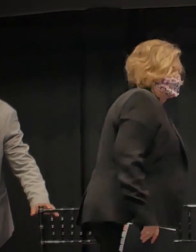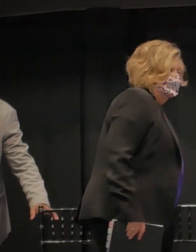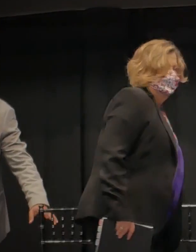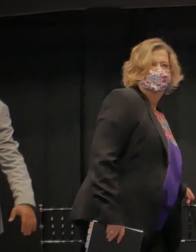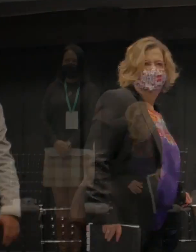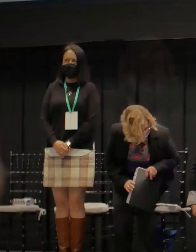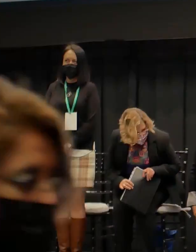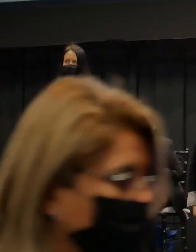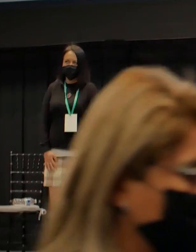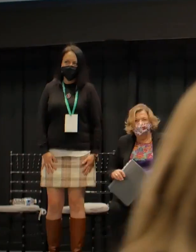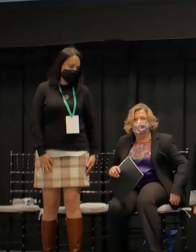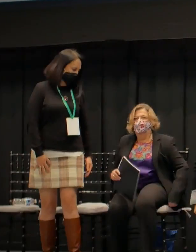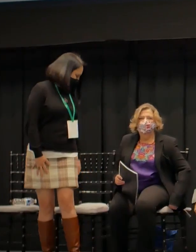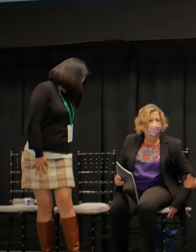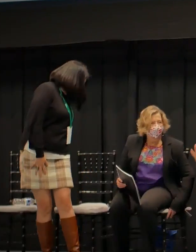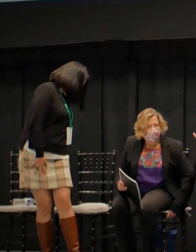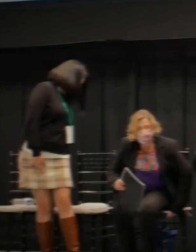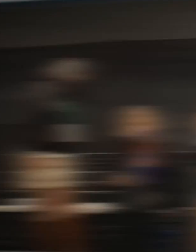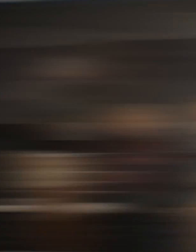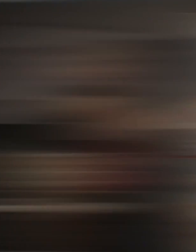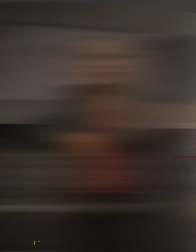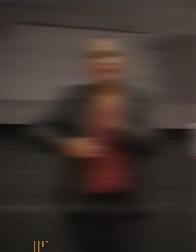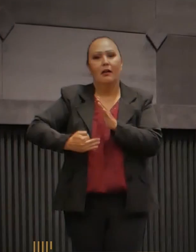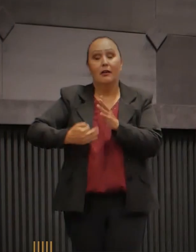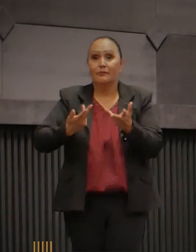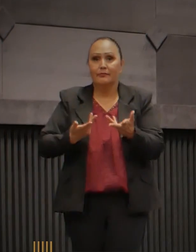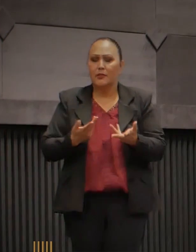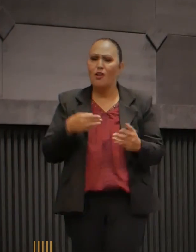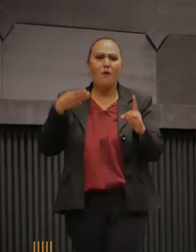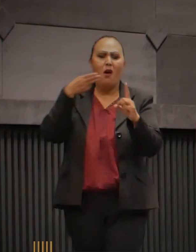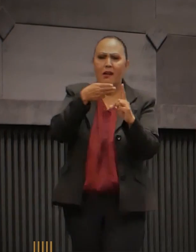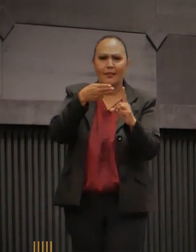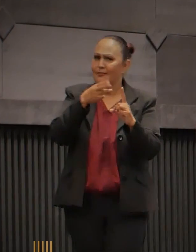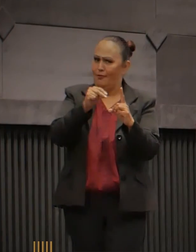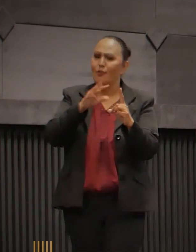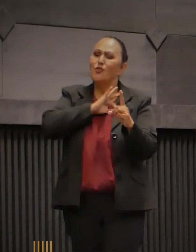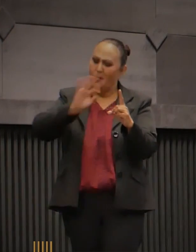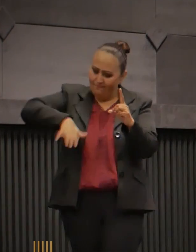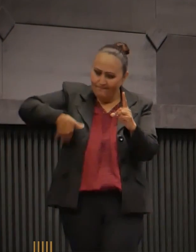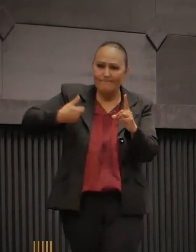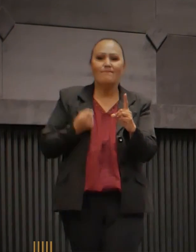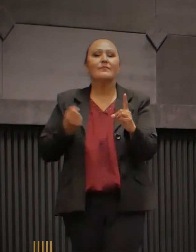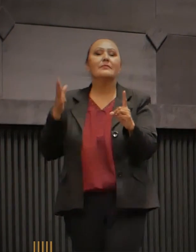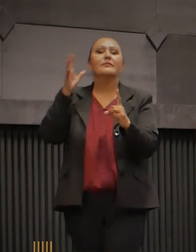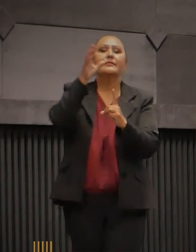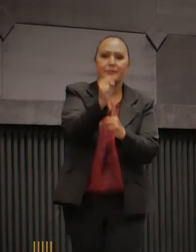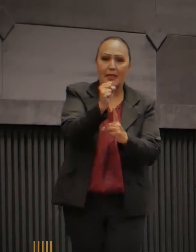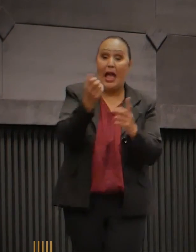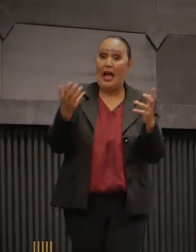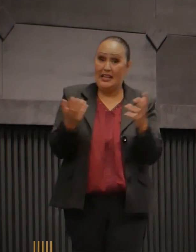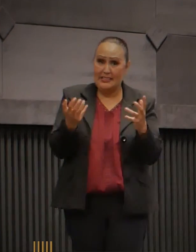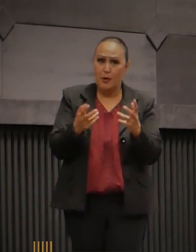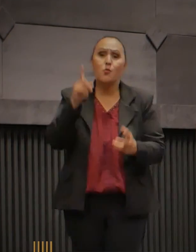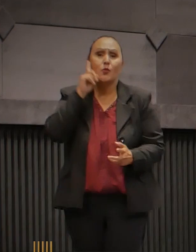más del 30% son jefas madres de familia. Yo no veo retos, veo grandes oportunidades, ya que